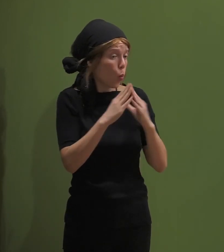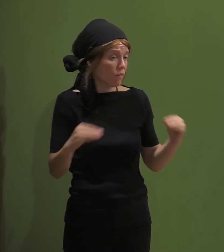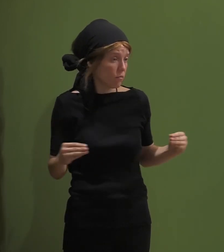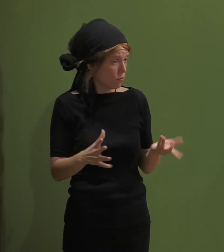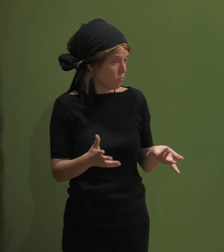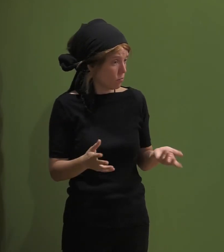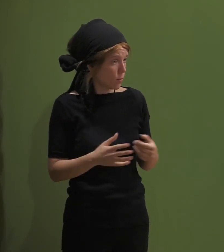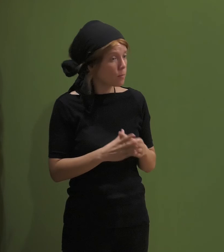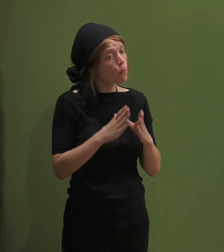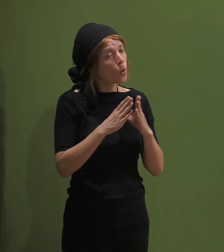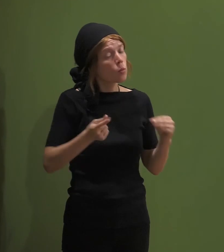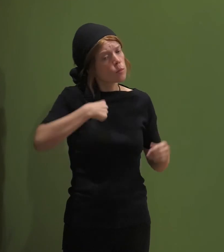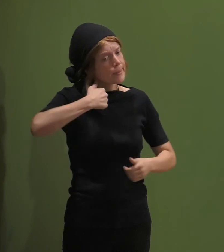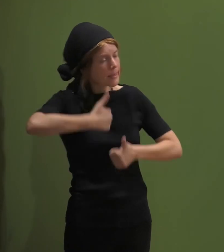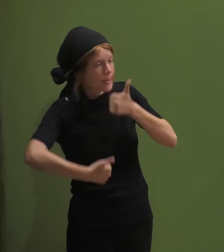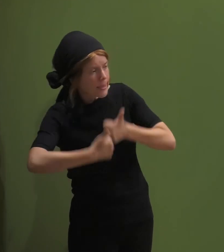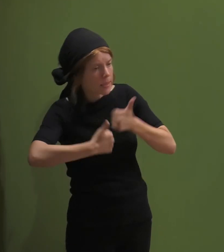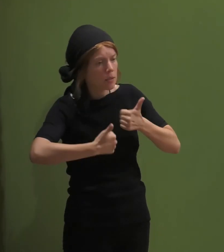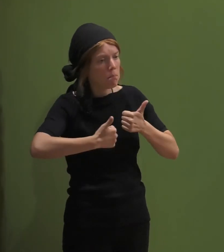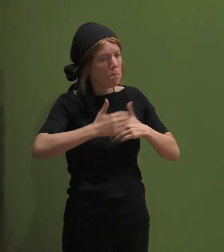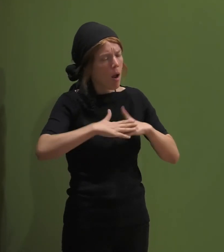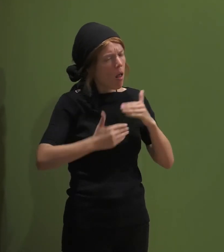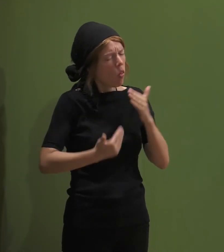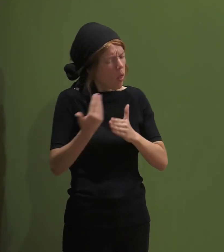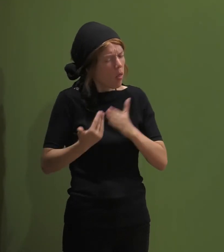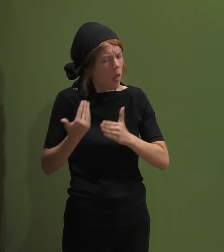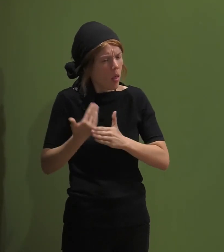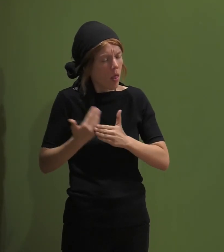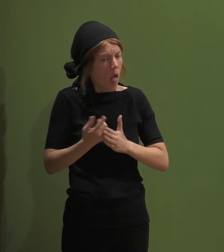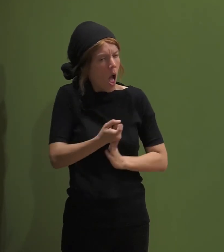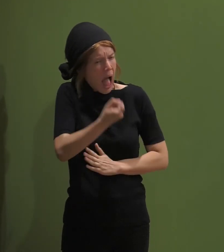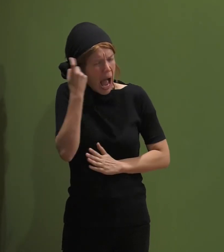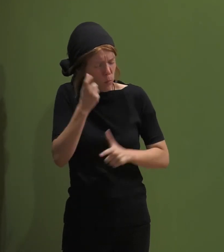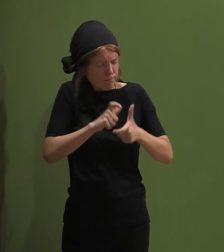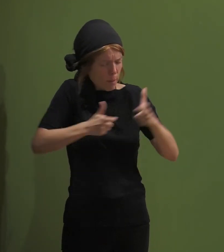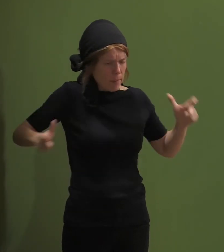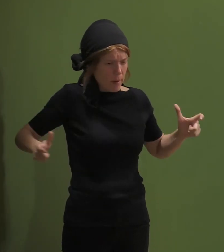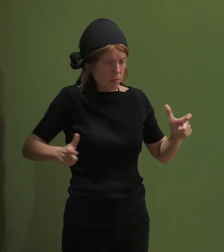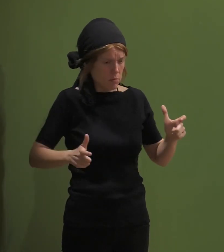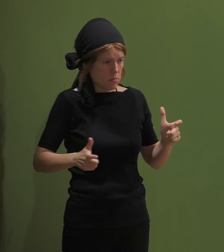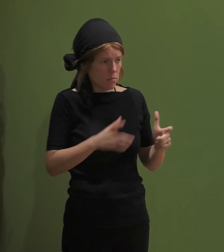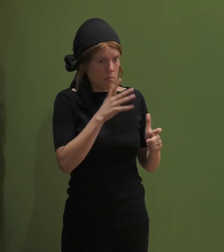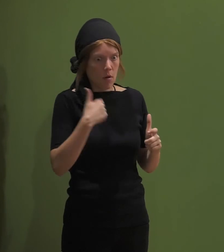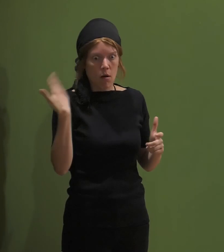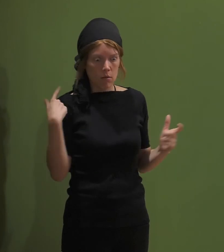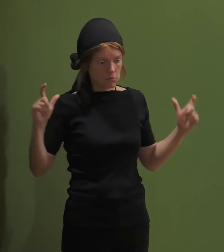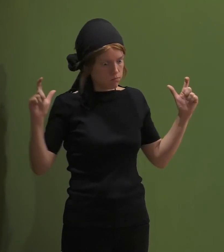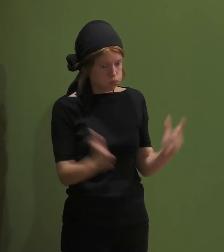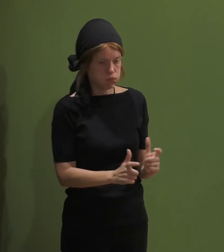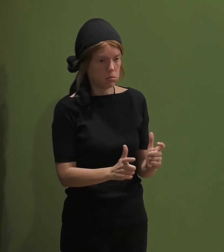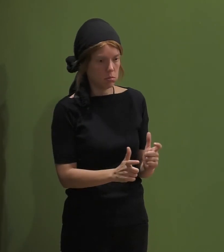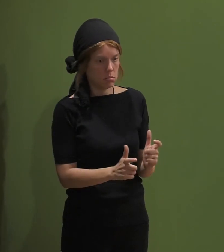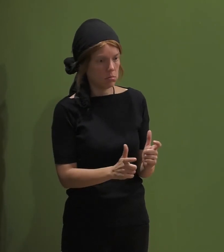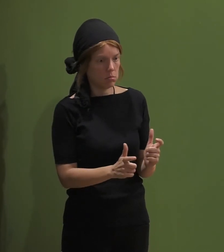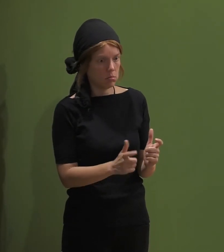universidad que tenemos que competir para que cada día tenga más alumnos, que ha venido registrando una caída importante de alumnos en